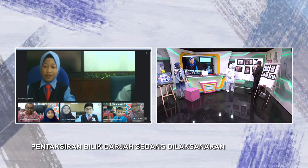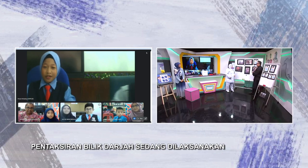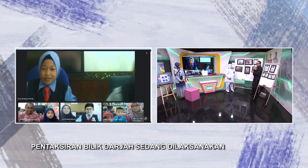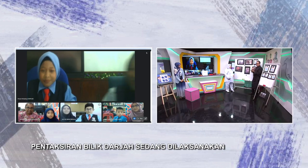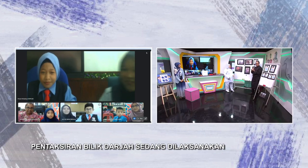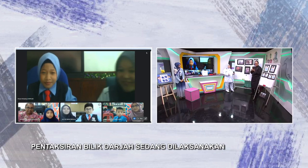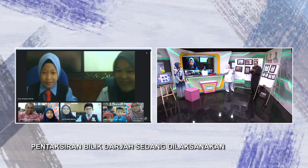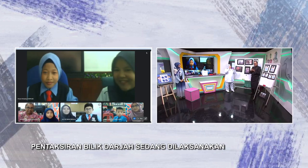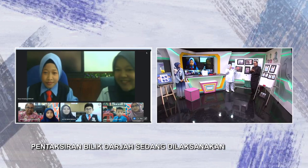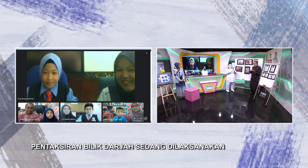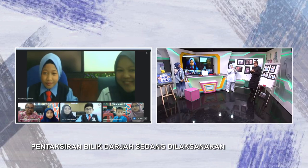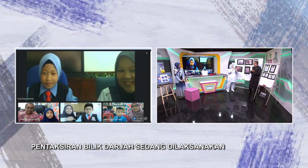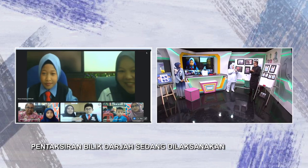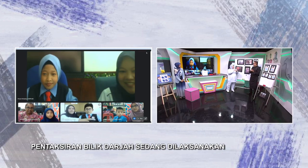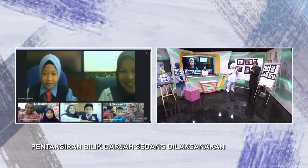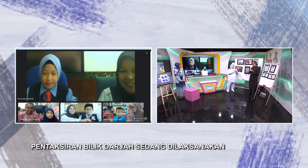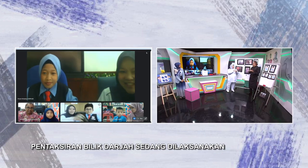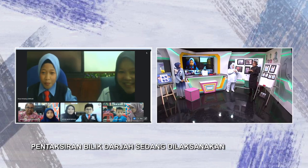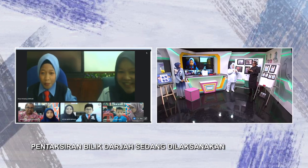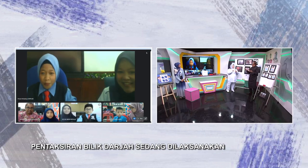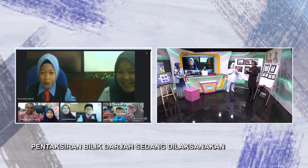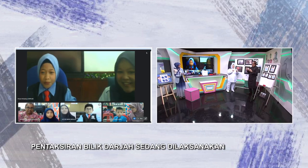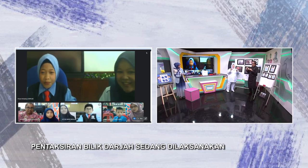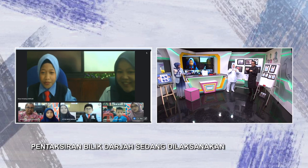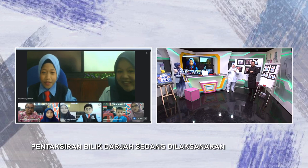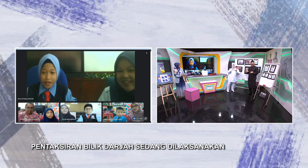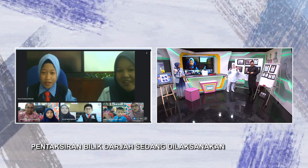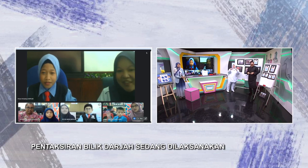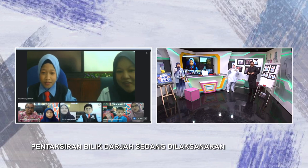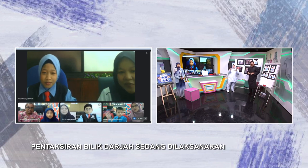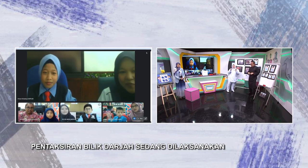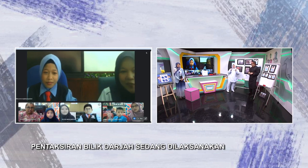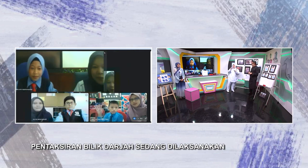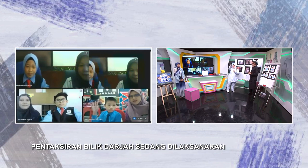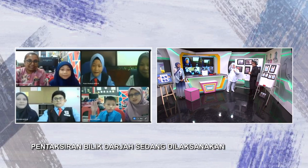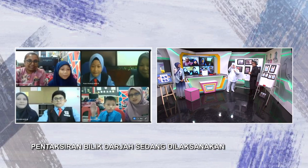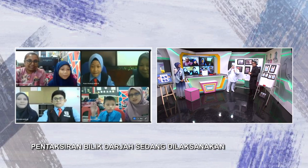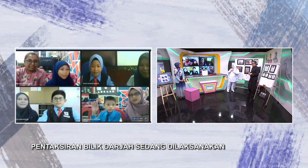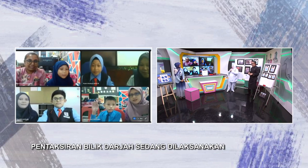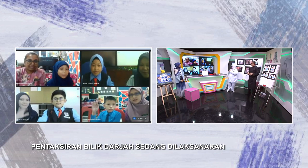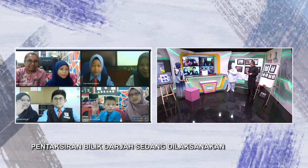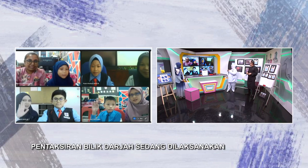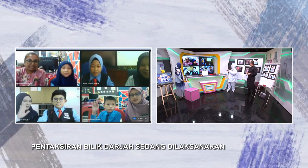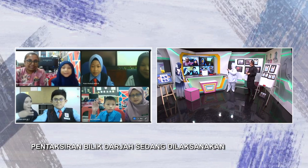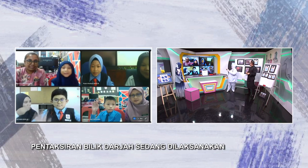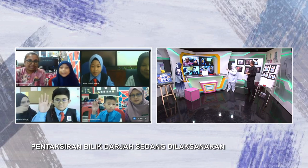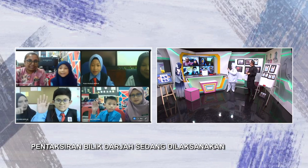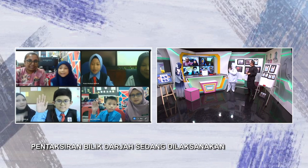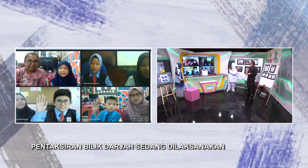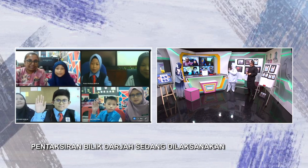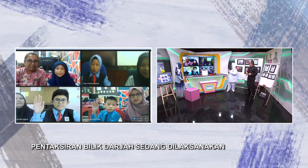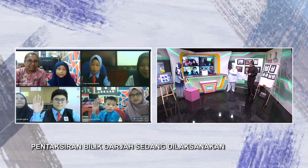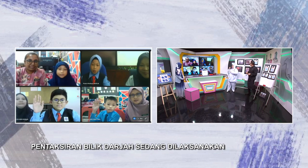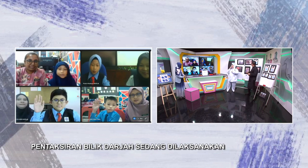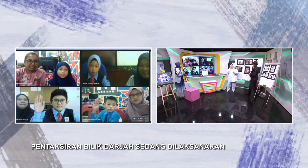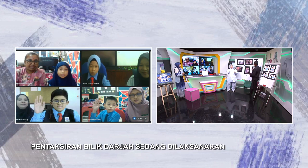Okey, ada lagi. Kita pilih yang lain ke? Ya, ya. Boleh? Silakan, Cikgu. Okay, siapa pula yang mahu? Okey. Siapa pula yang